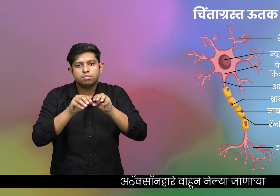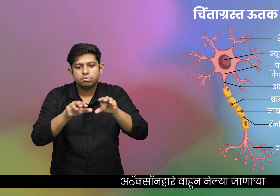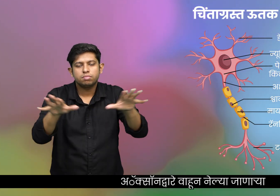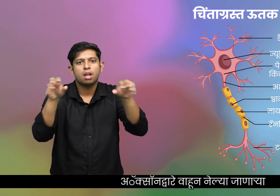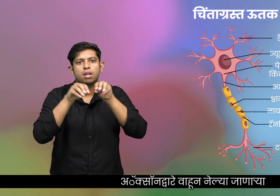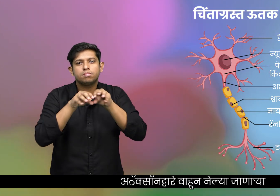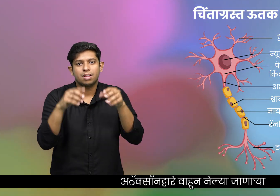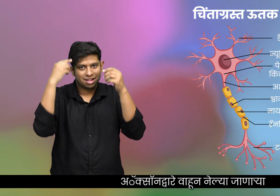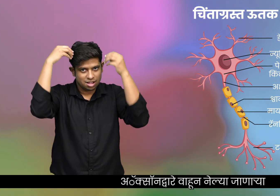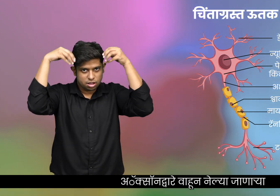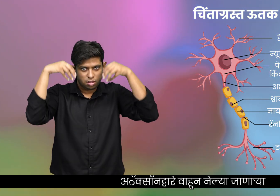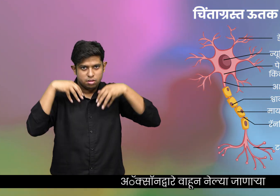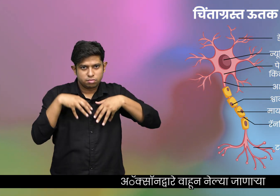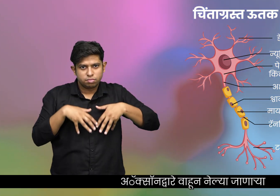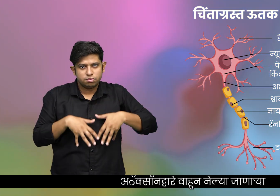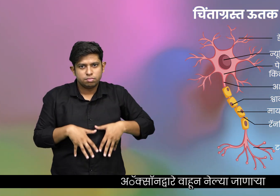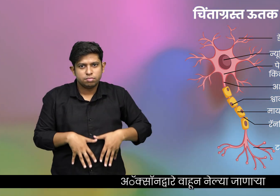ॲक्सॉनद्वारा वाहून नेल्या जाणाऱ्या